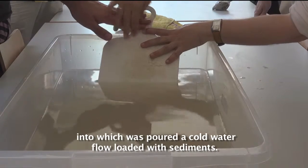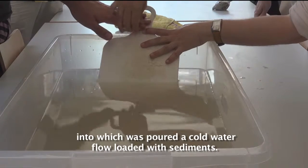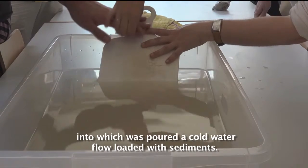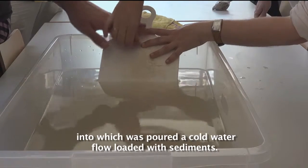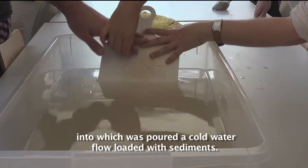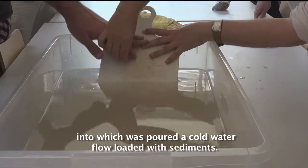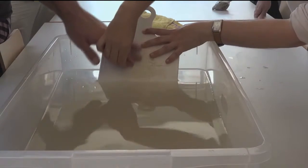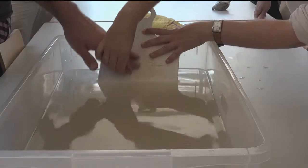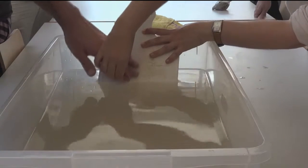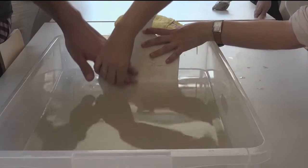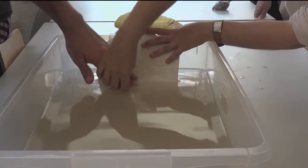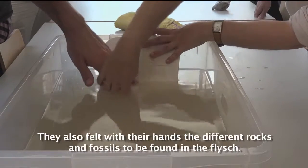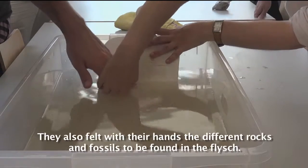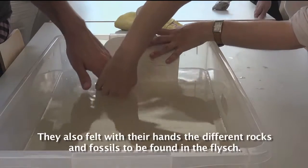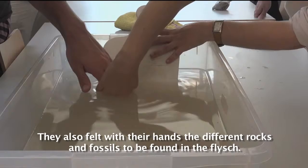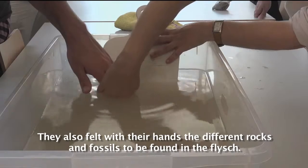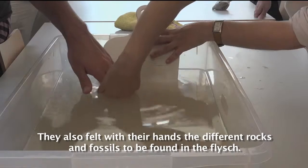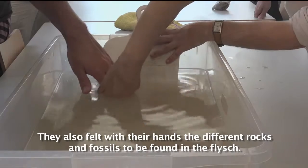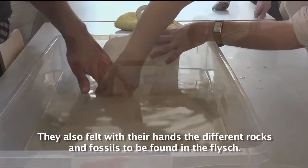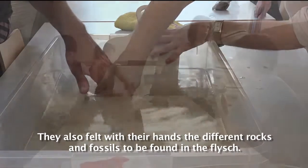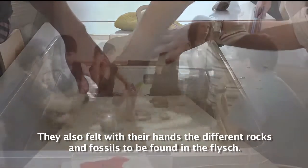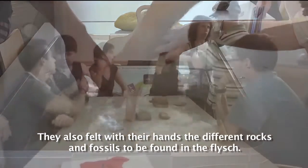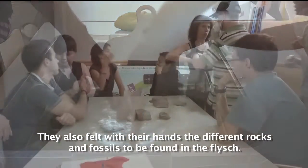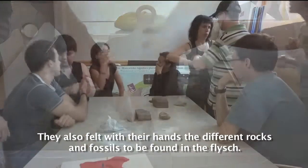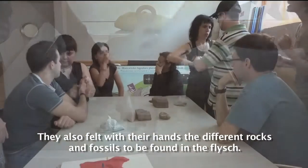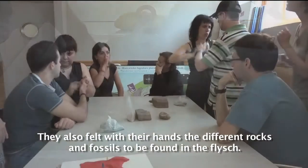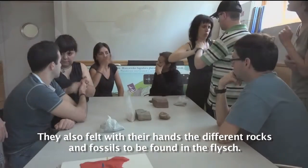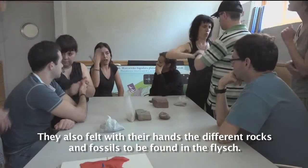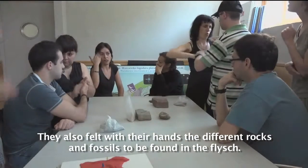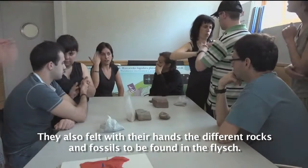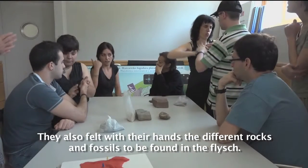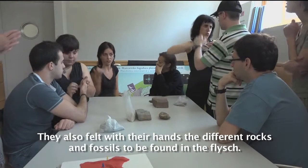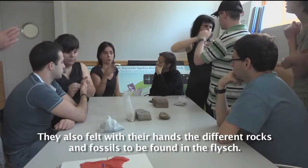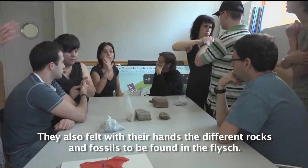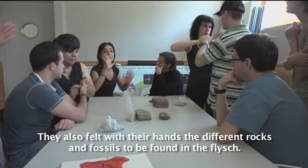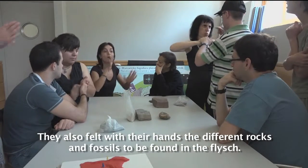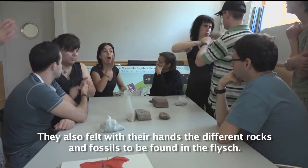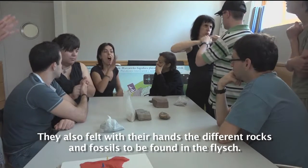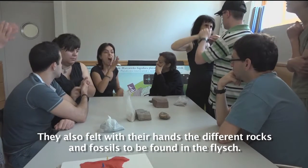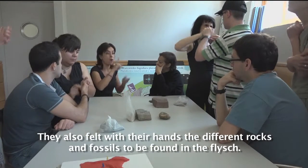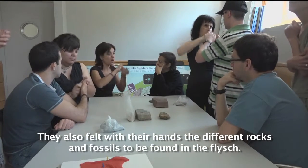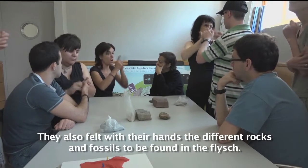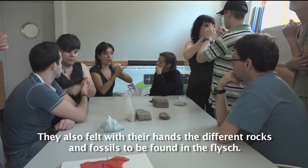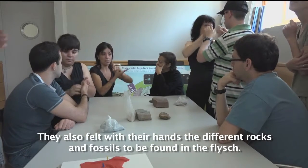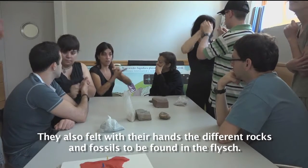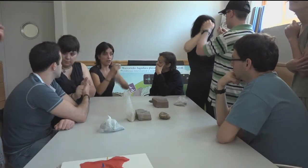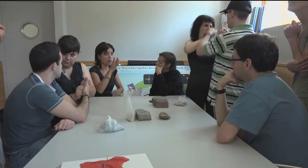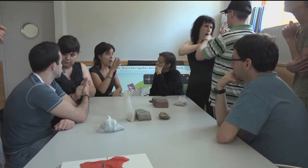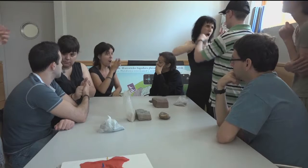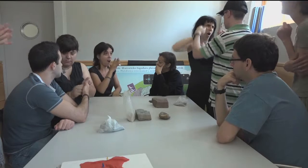sedimentos. También se ayudaron del tacto para reconocer los tipos de rocas y fósiles que se encontrarían en el Flysch.